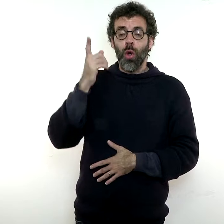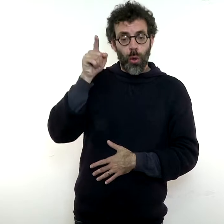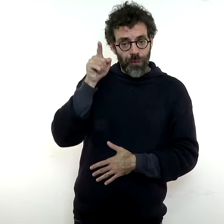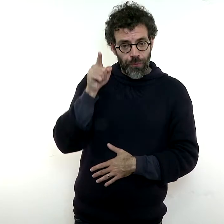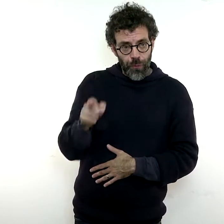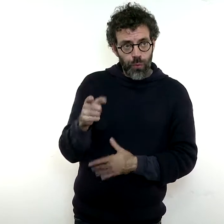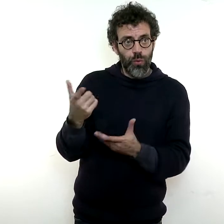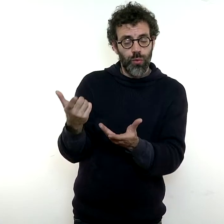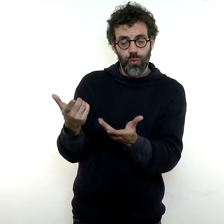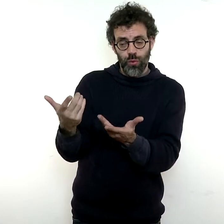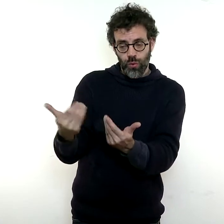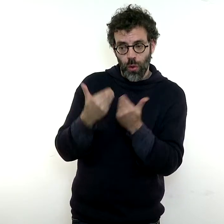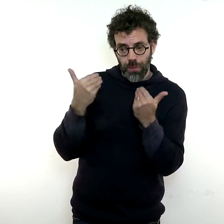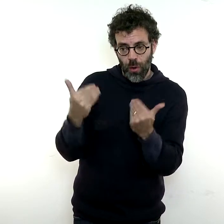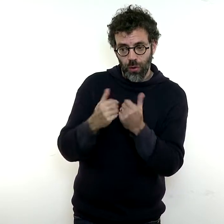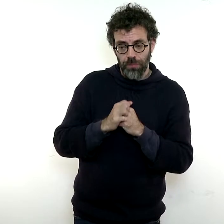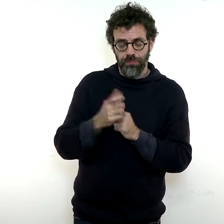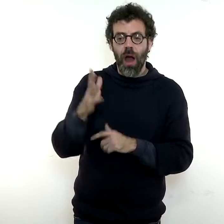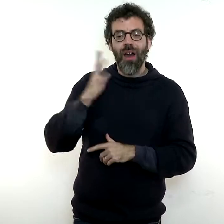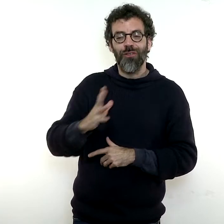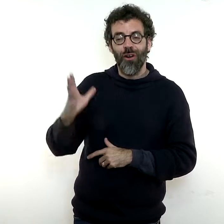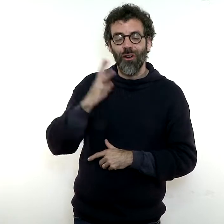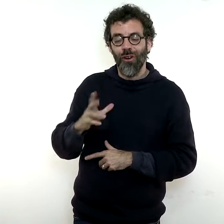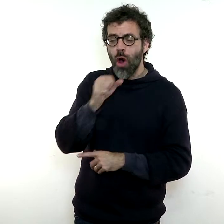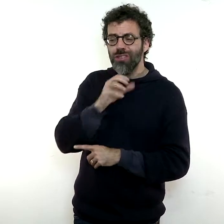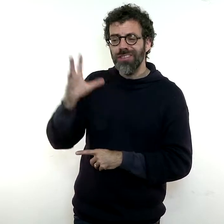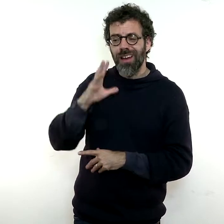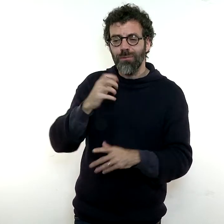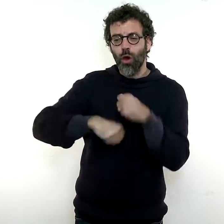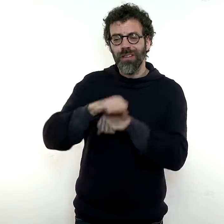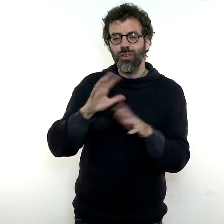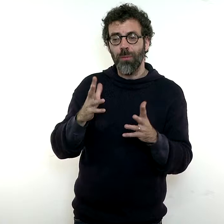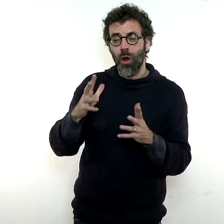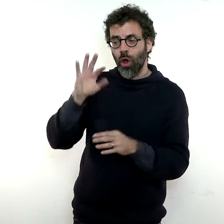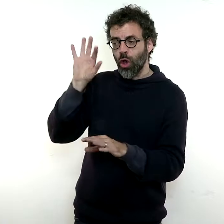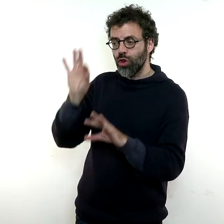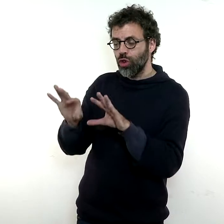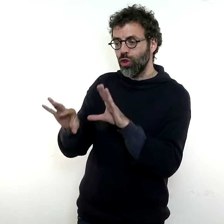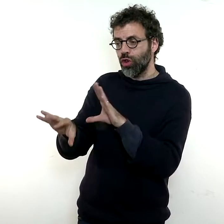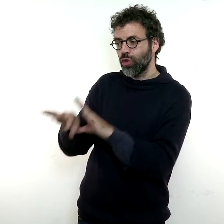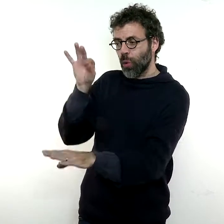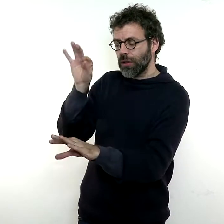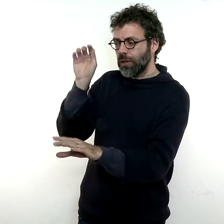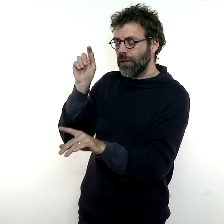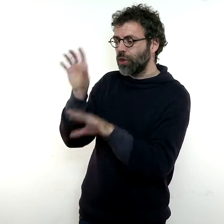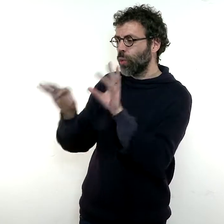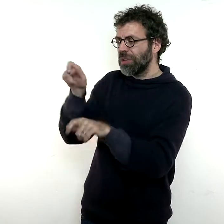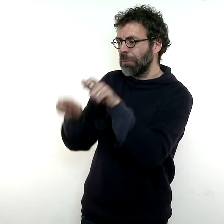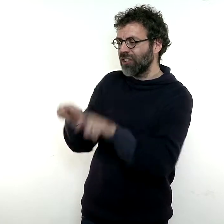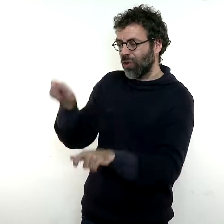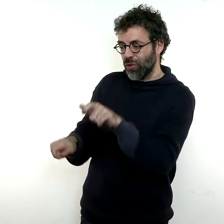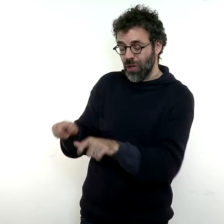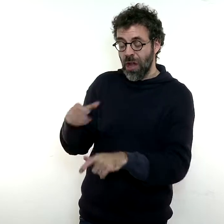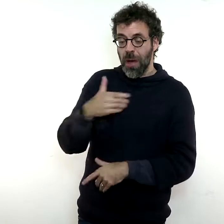auparavant étaient nommés par le maire, soient dorénavant issus de citoyens tirés au sort sur les listes